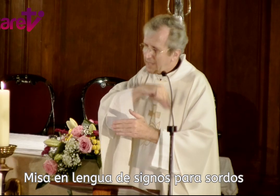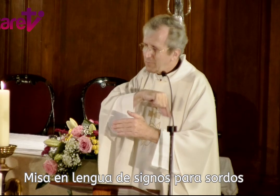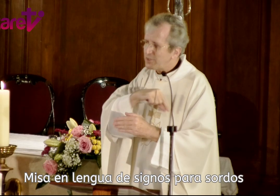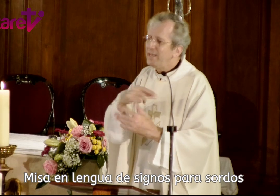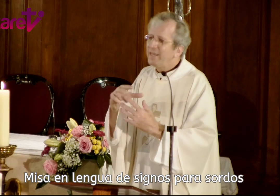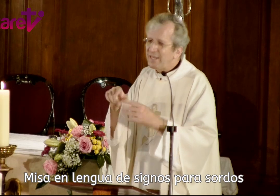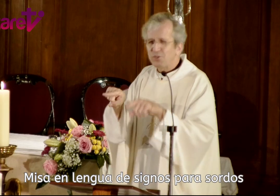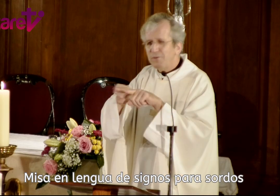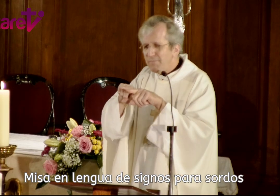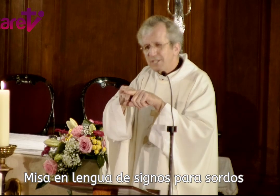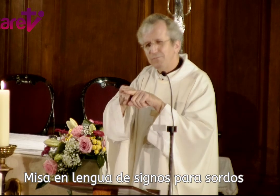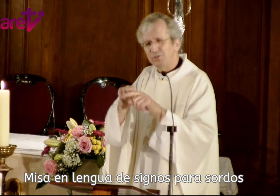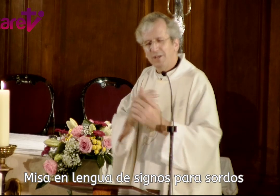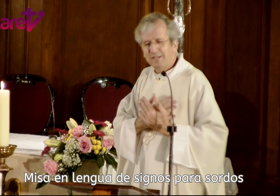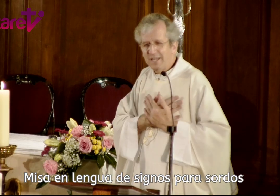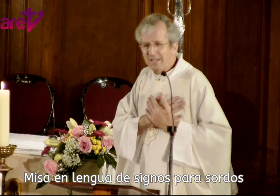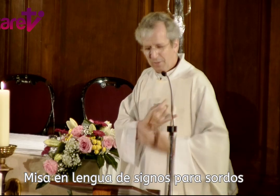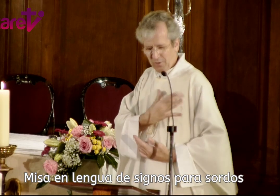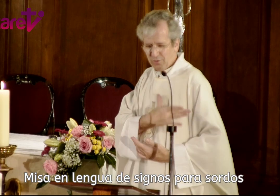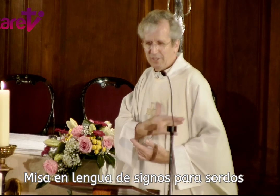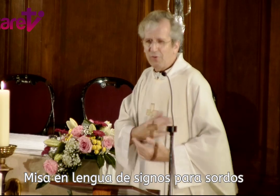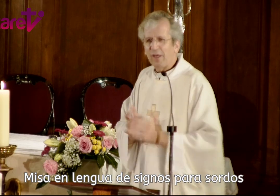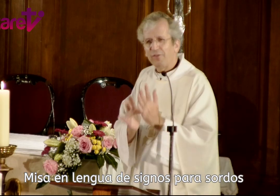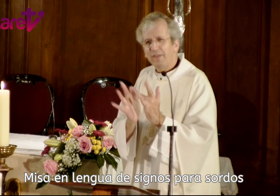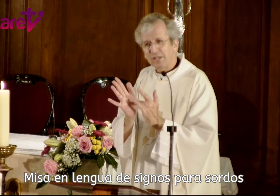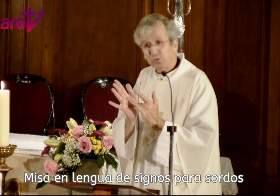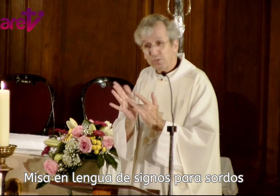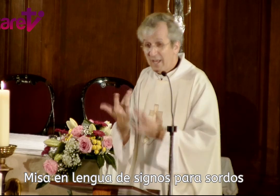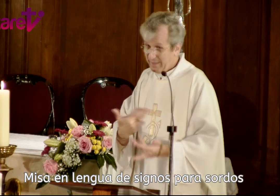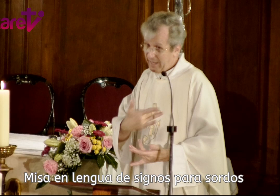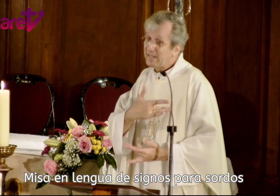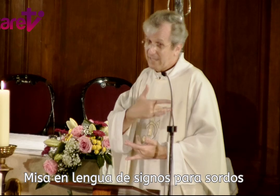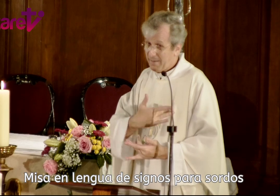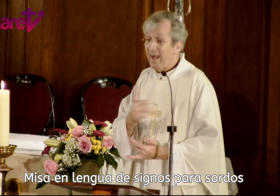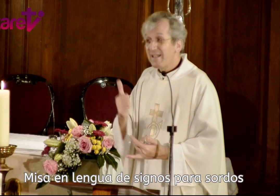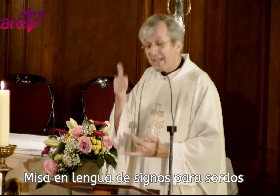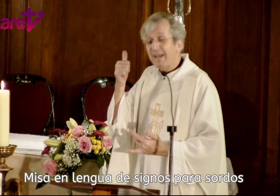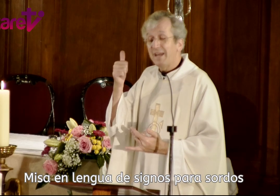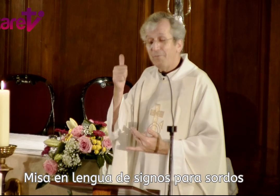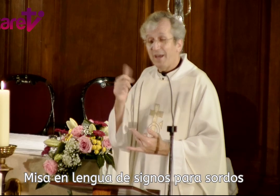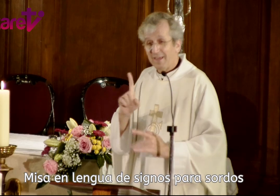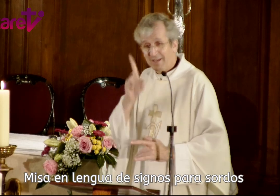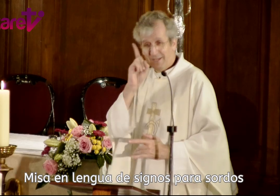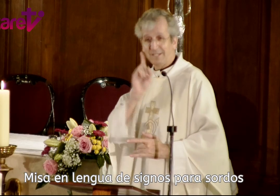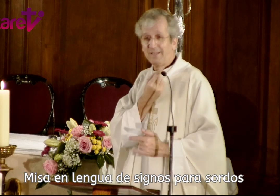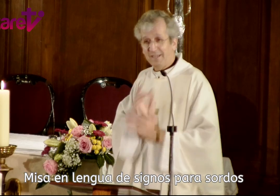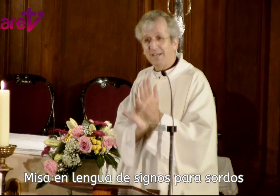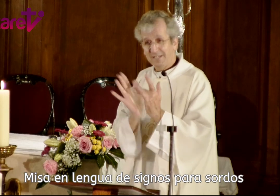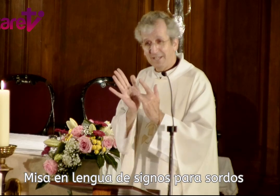sintamos esos mismos sentimientos del corazón de Jesús, del que estaba tan enamorada Santa Teresita